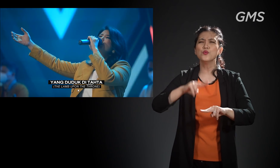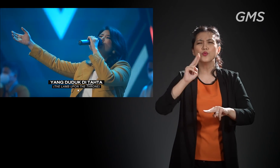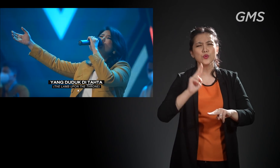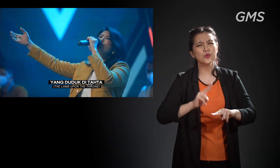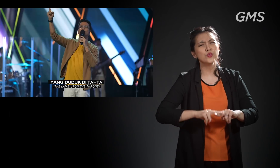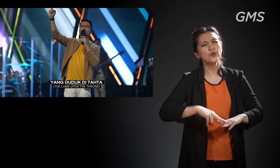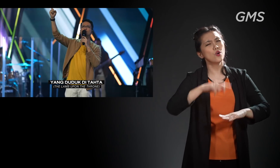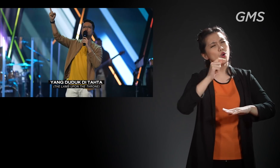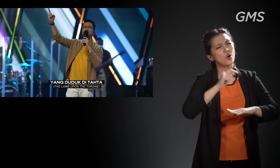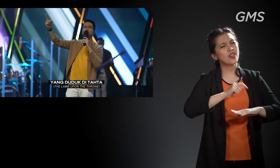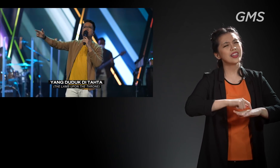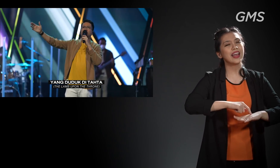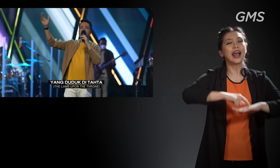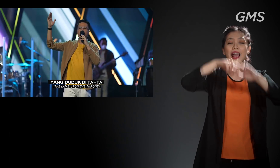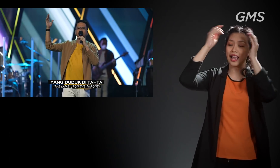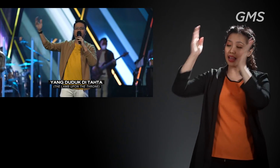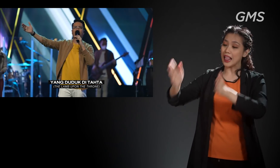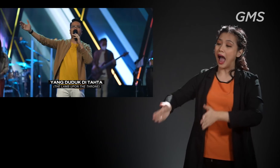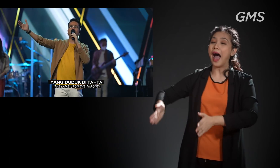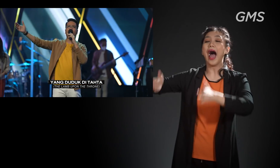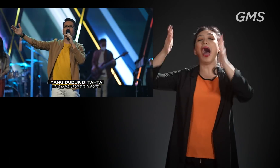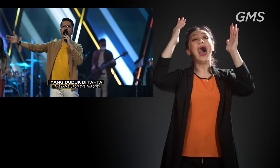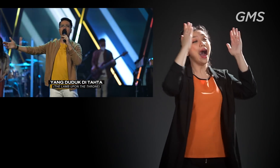yang duduk di